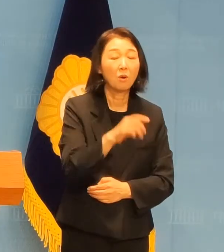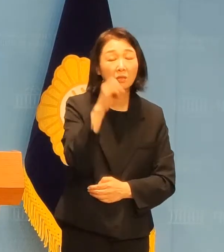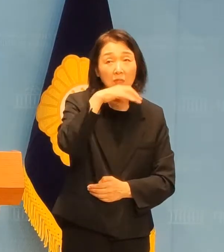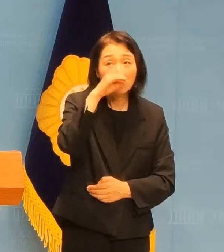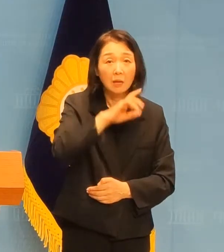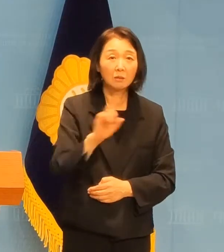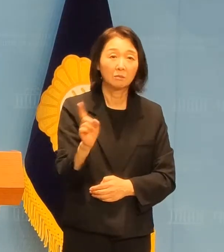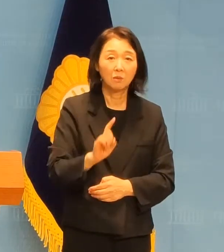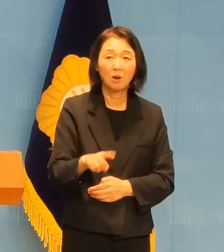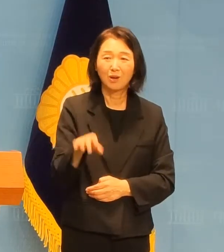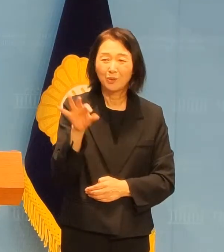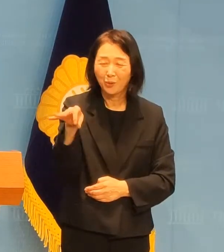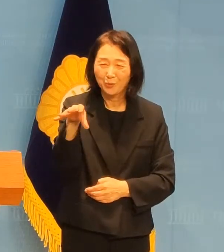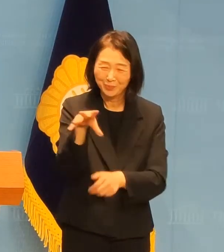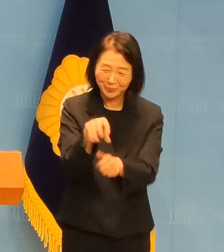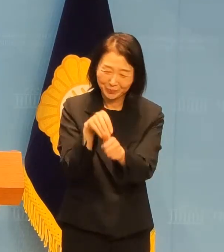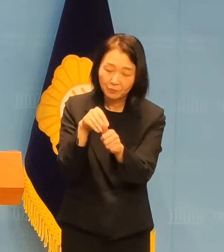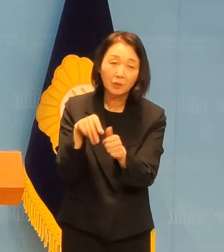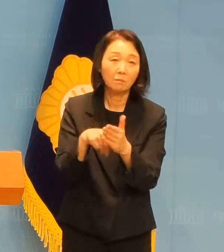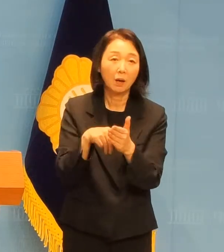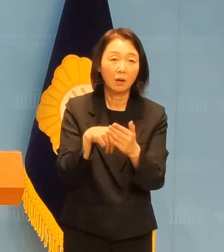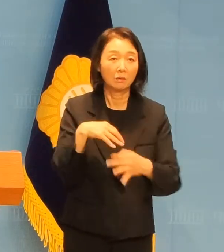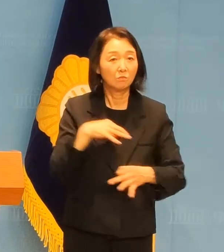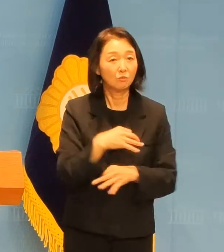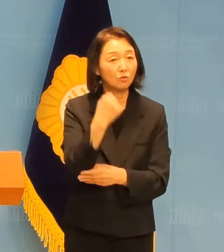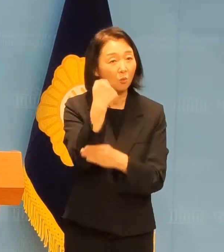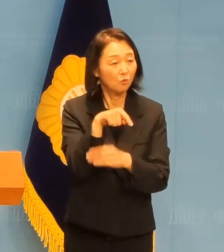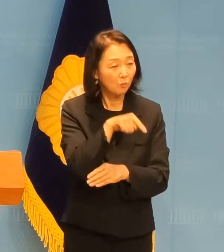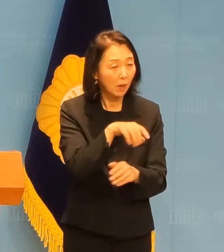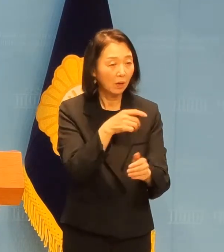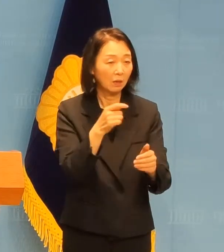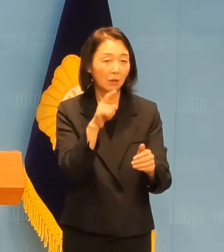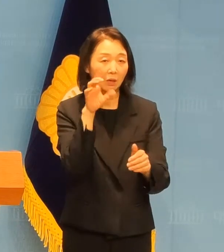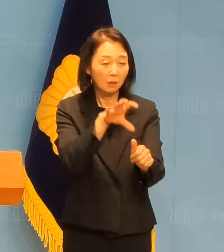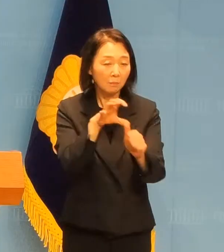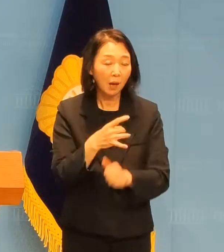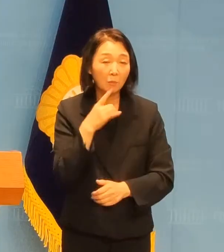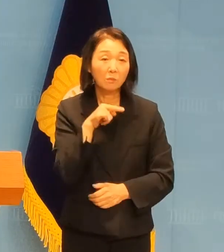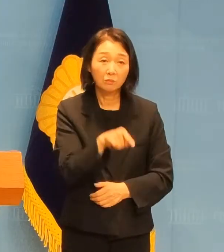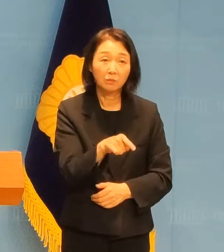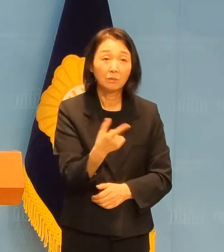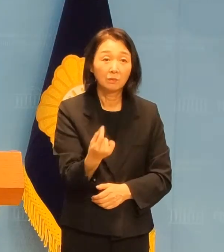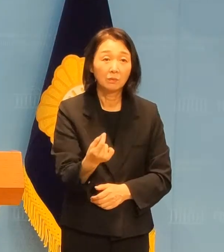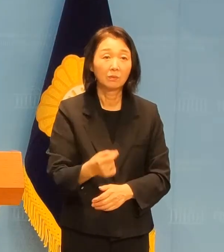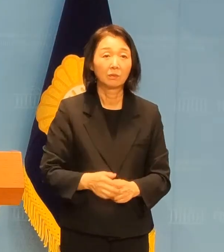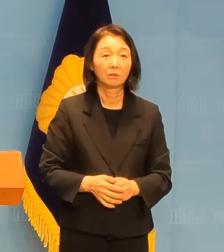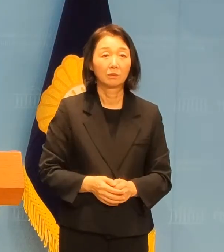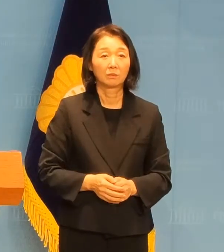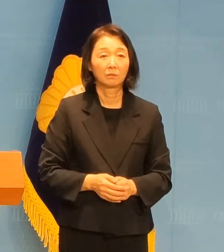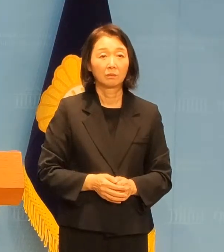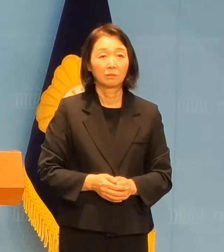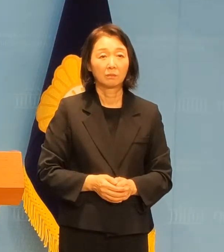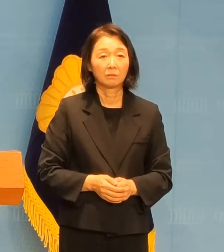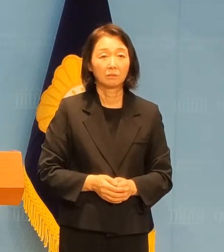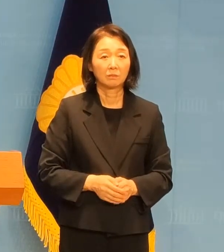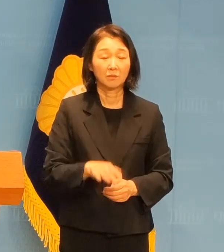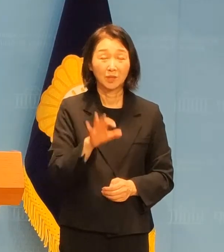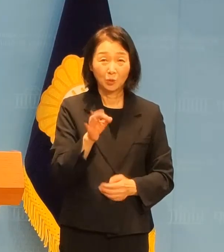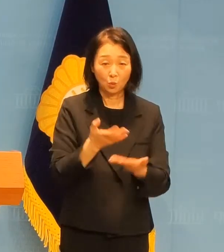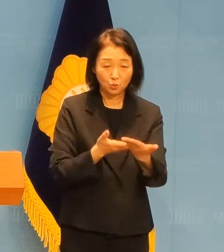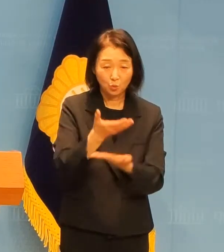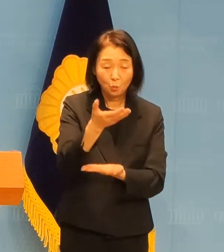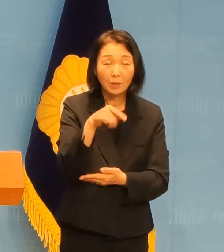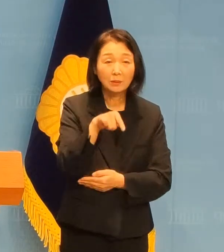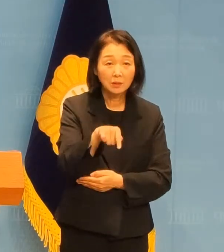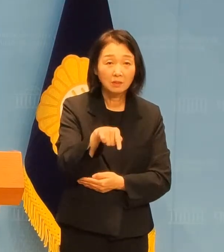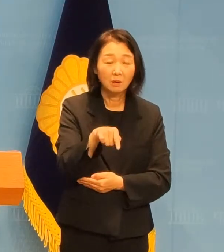어디서든 돈을 빨아먹는 부정부패 비리의 수단에 불과했다는 것 아닙니까? 돈을 주고받으니